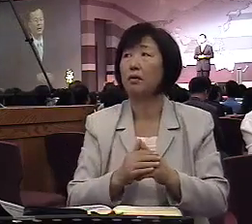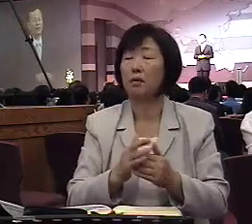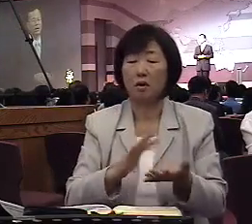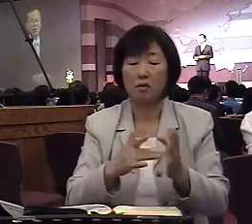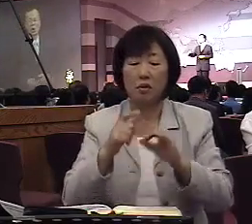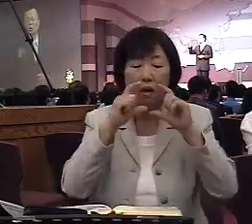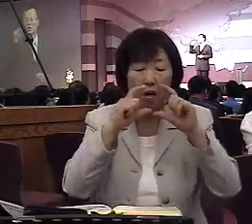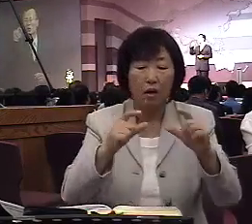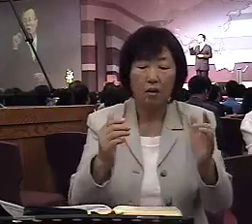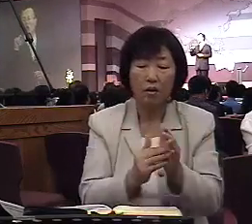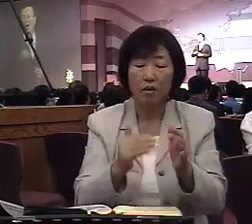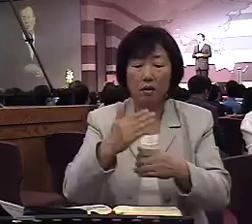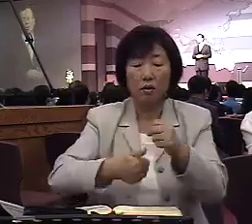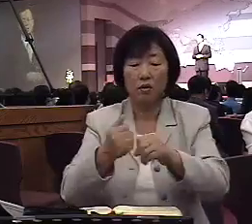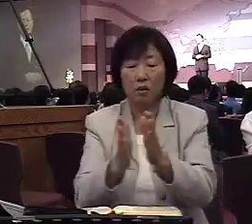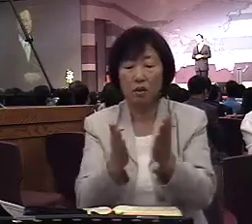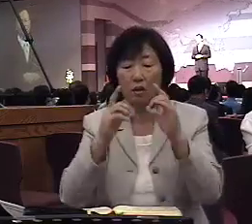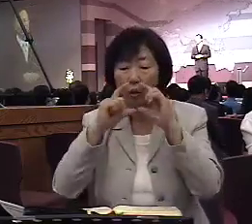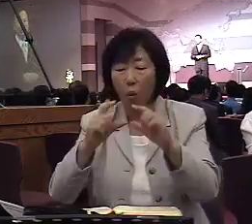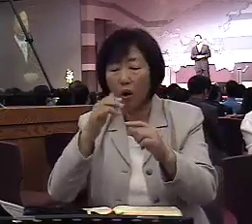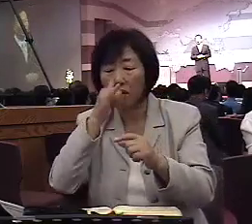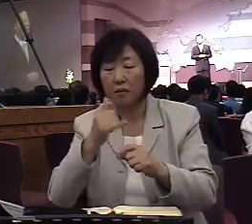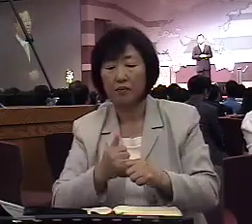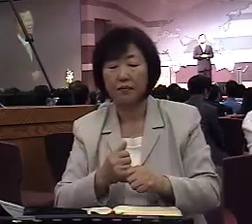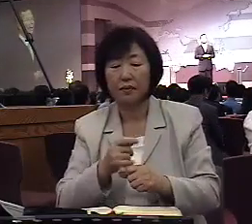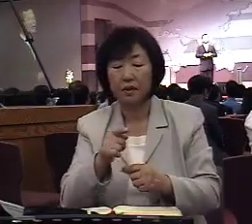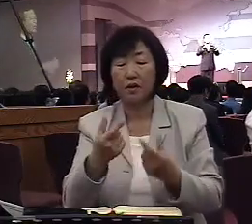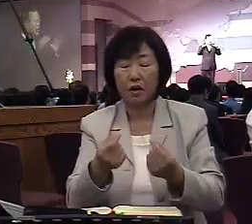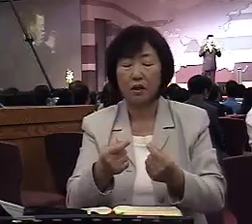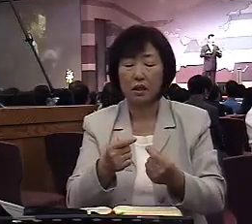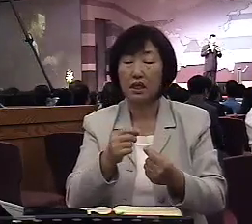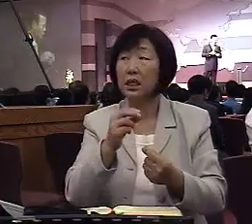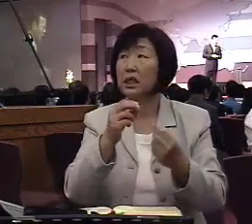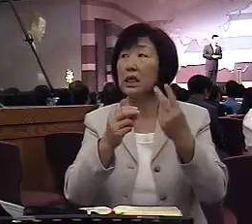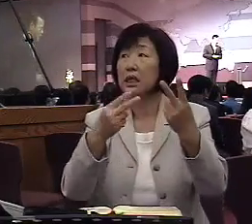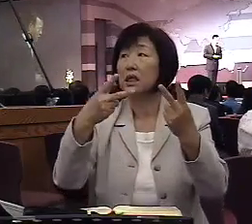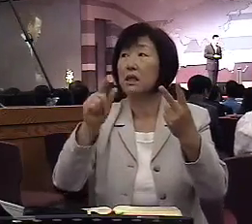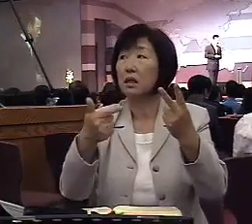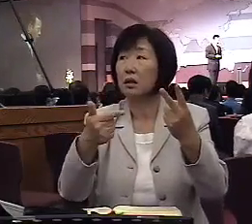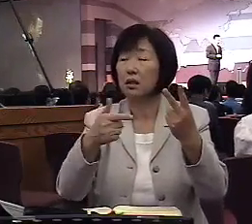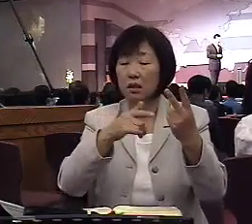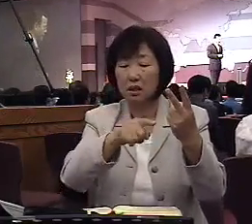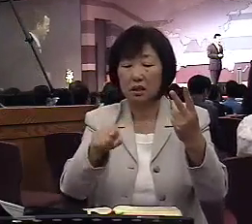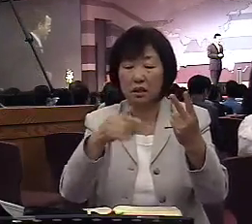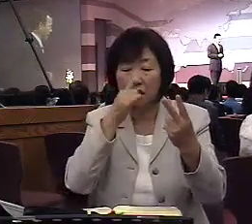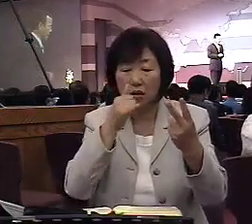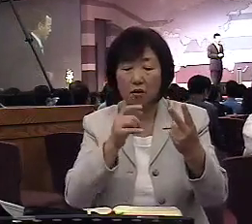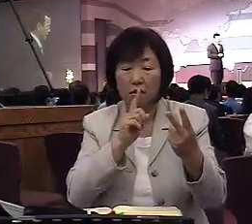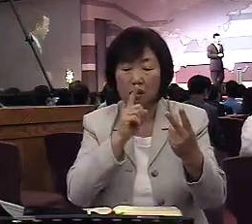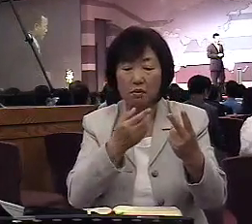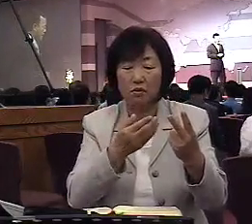경고하셨습니다. 성경에서 경고하고 있습니다. 이러한 이단들이 있다고 말씀을 하십니다.